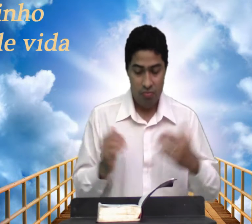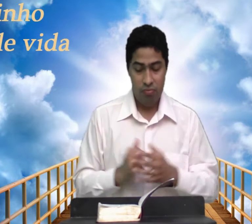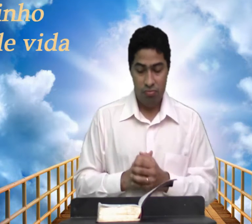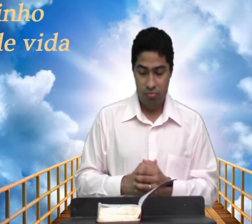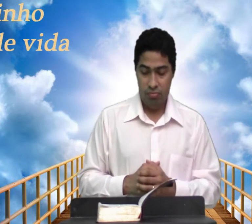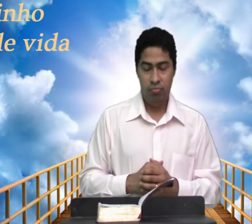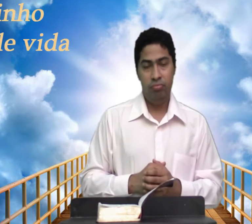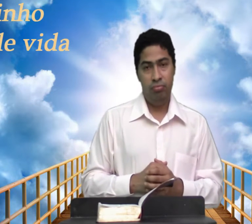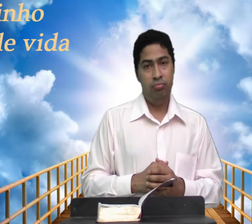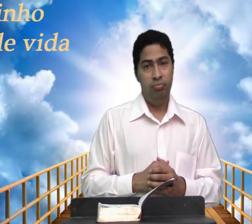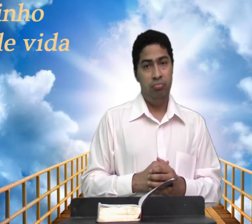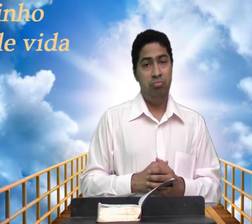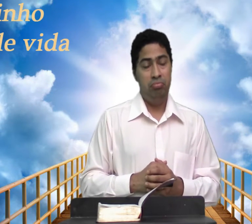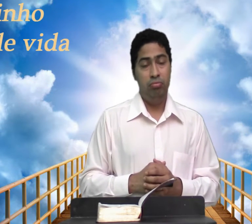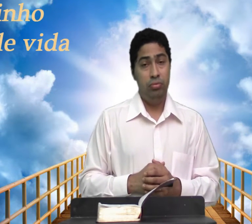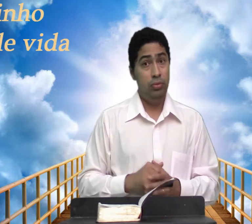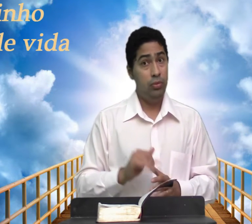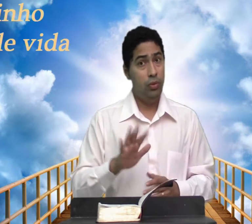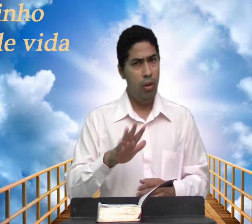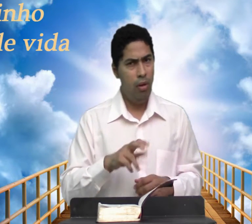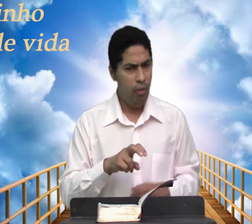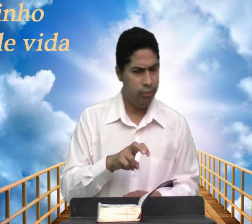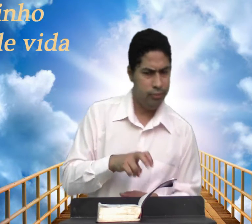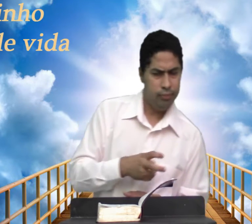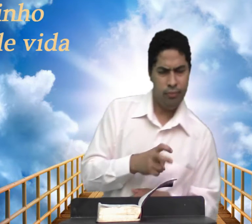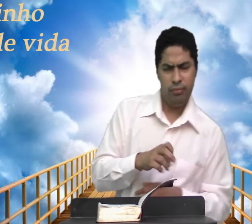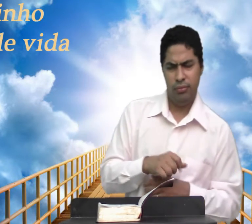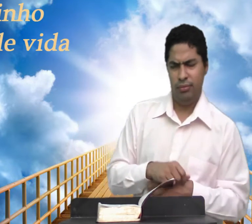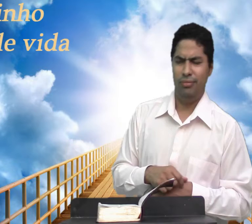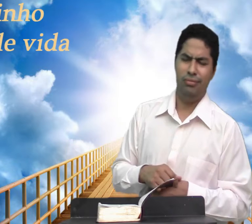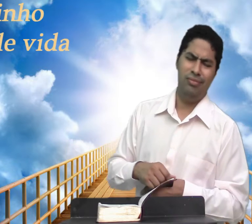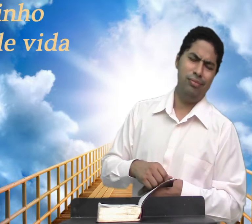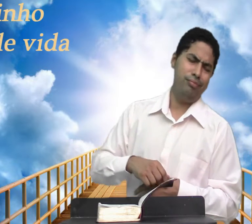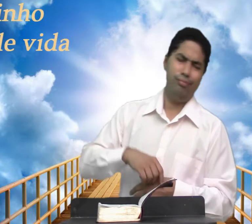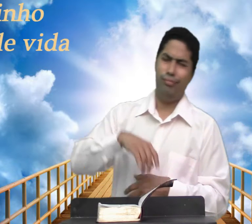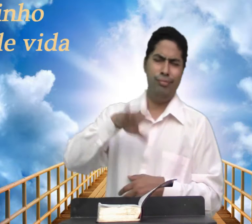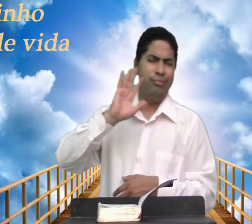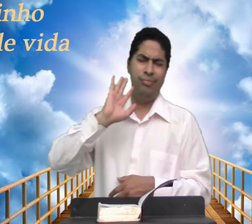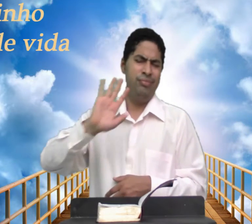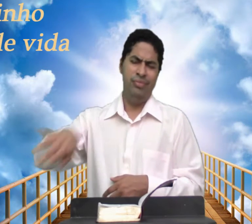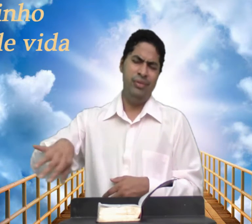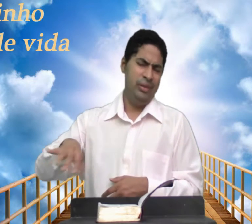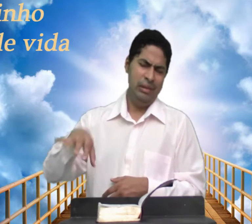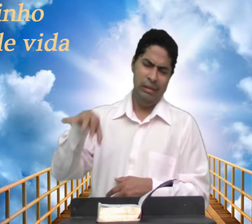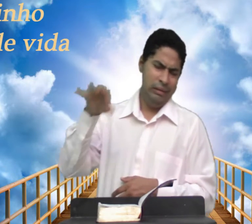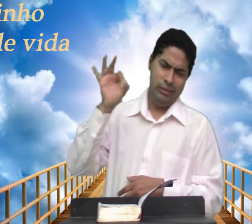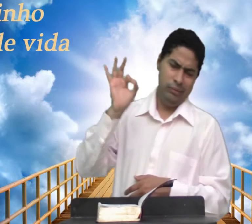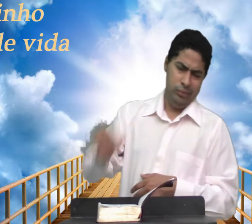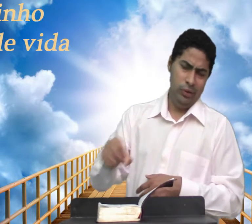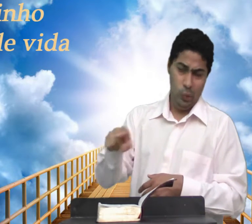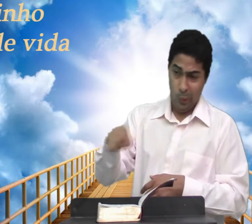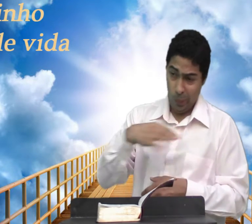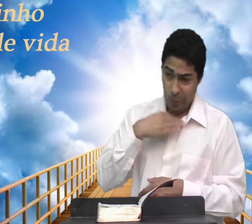Nossa, a serpente olhou aquela resposta da mulher e disse: é certo que vocês não vão